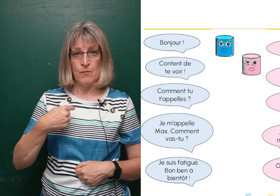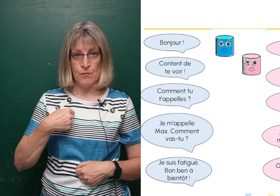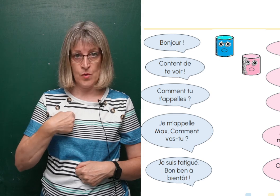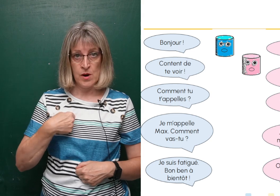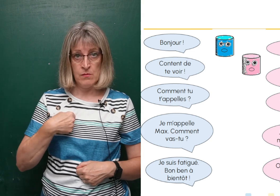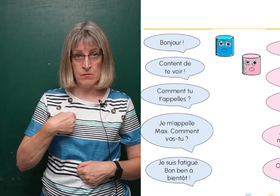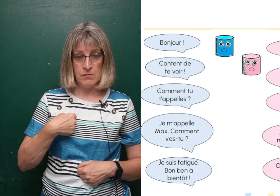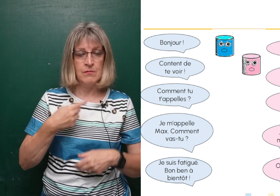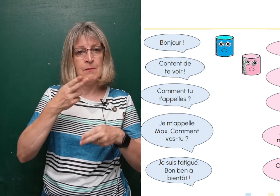Moi.